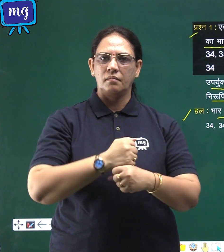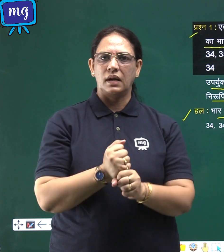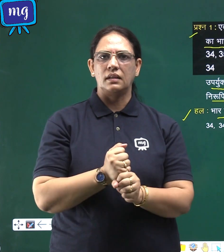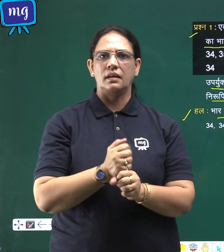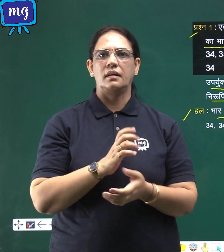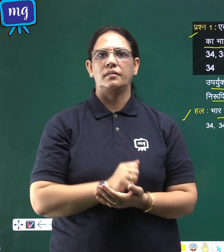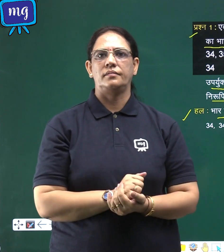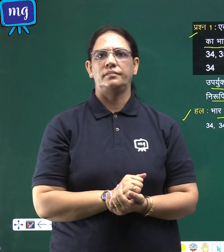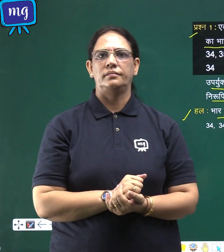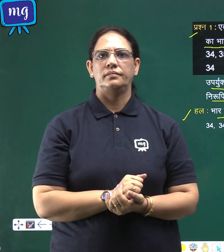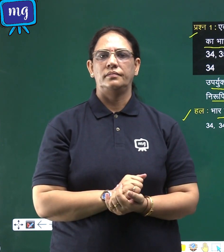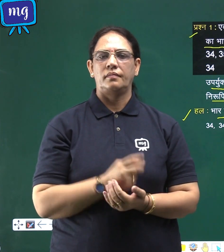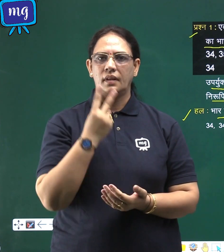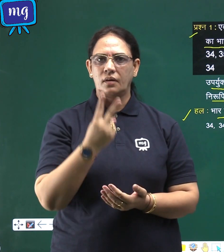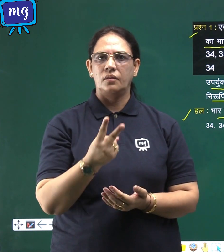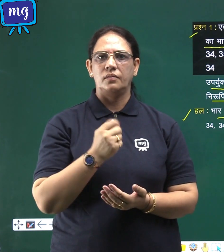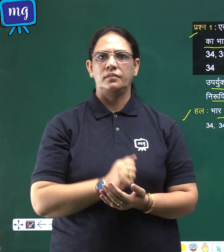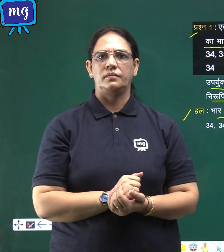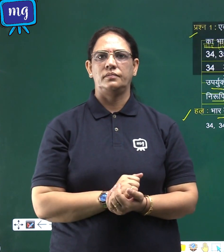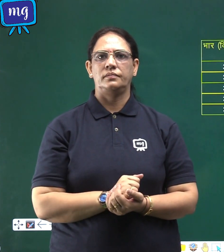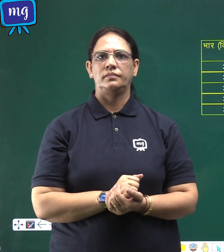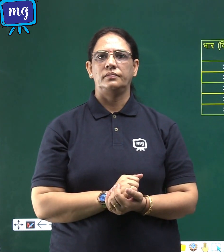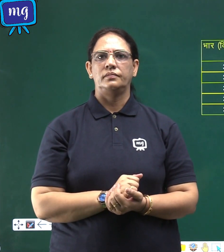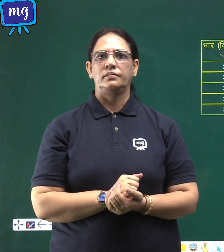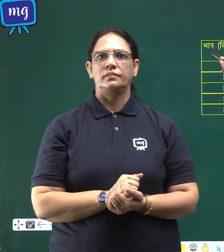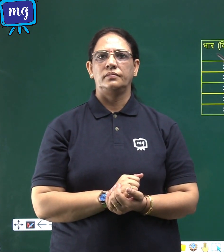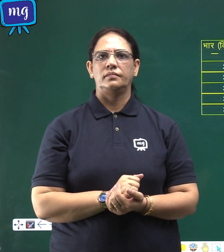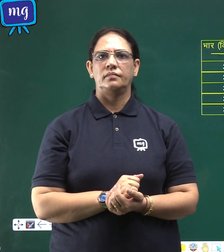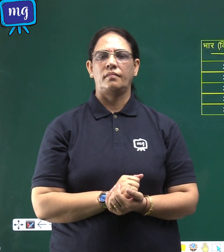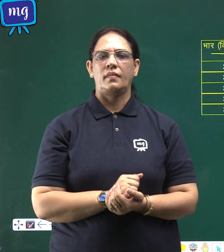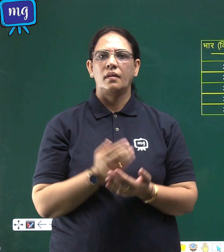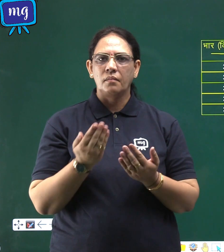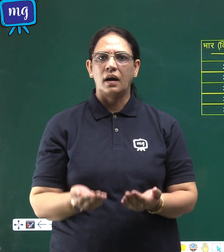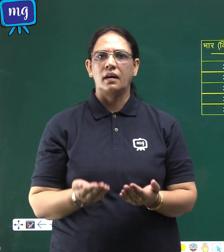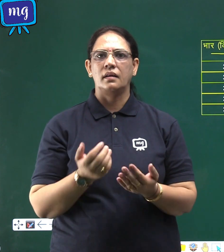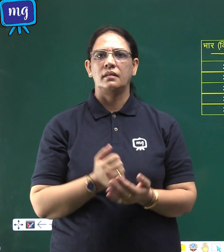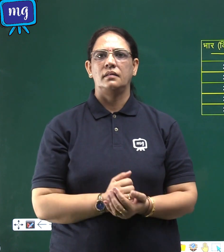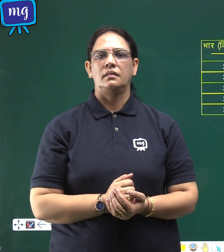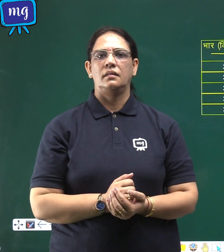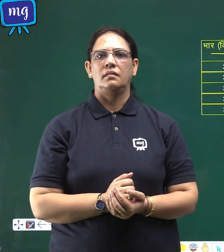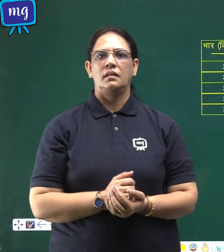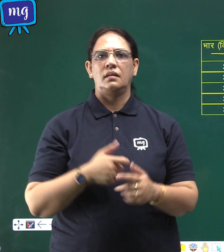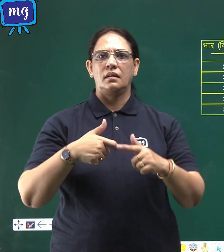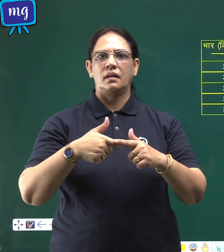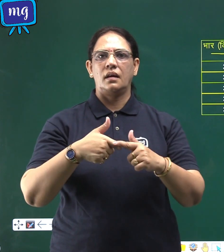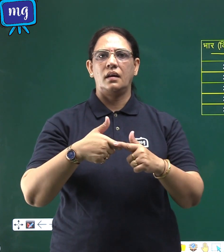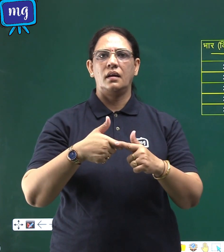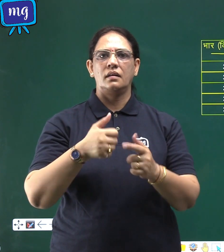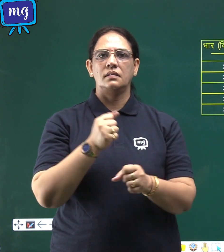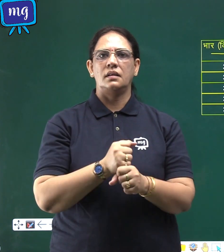हैं देखो भार किलोग्राम में